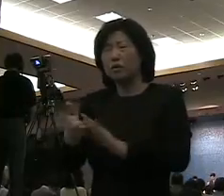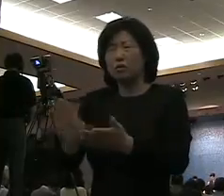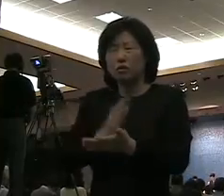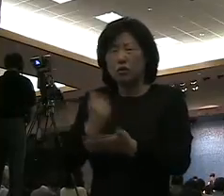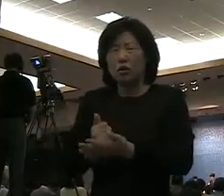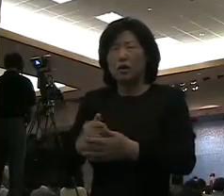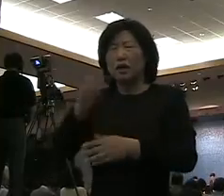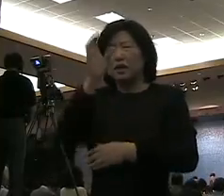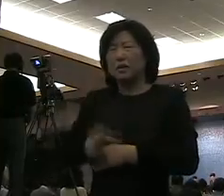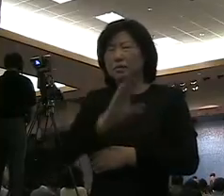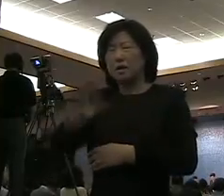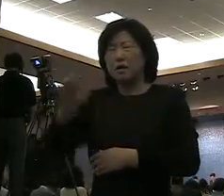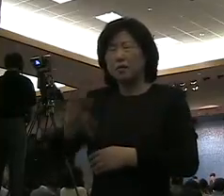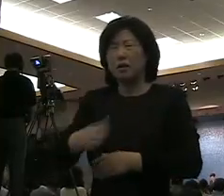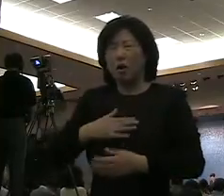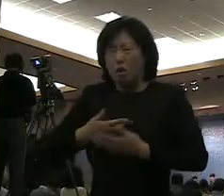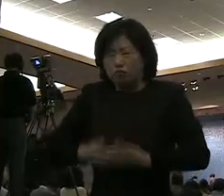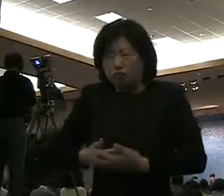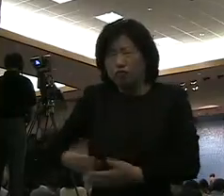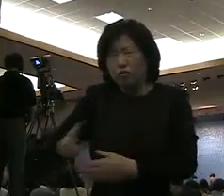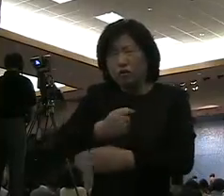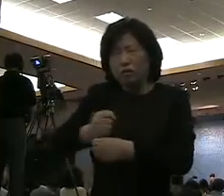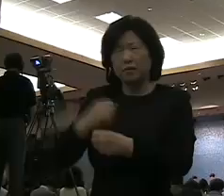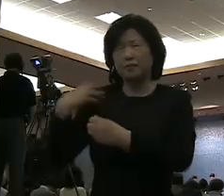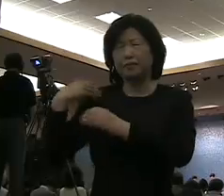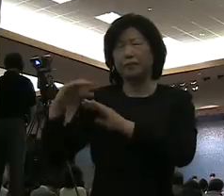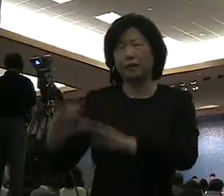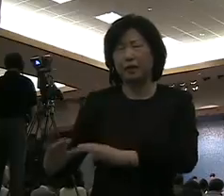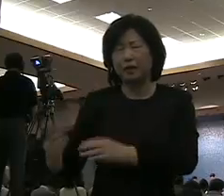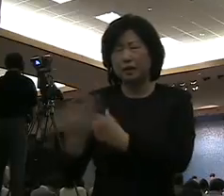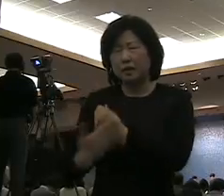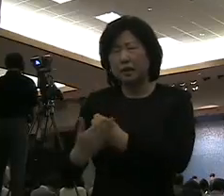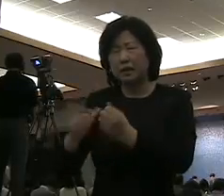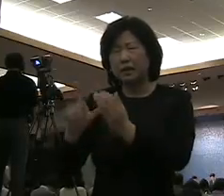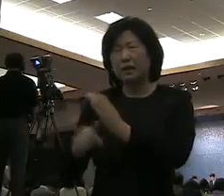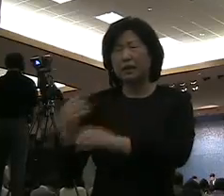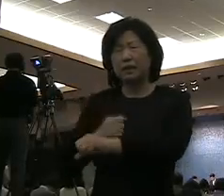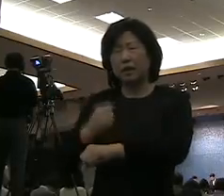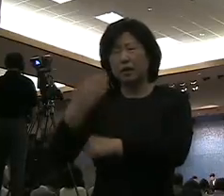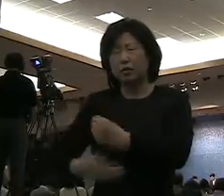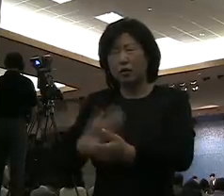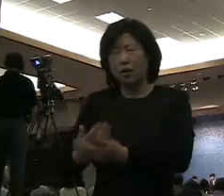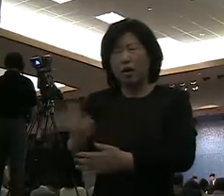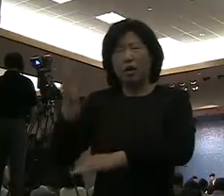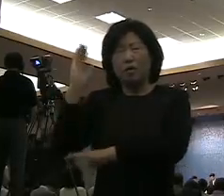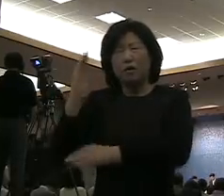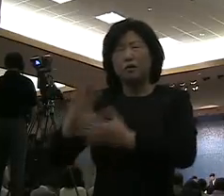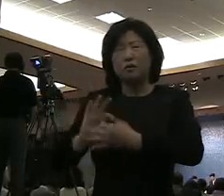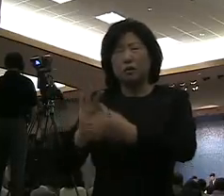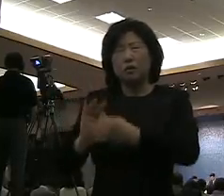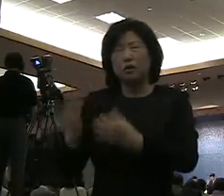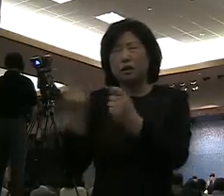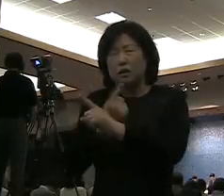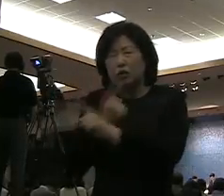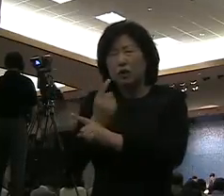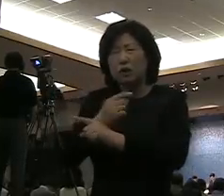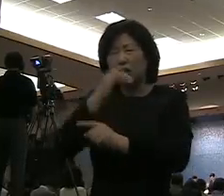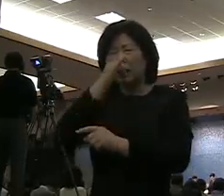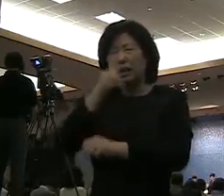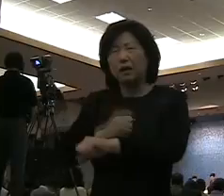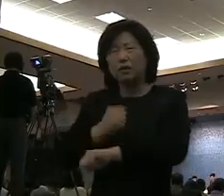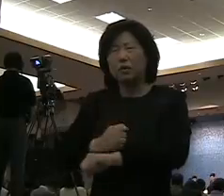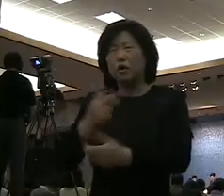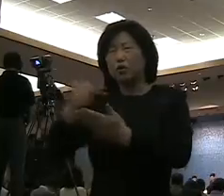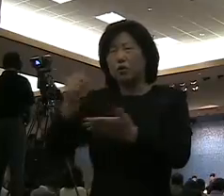앞에 나의 무거운 짐을 내려놓는 은혜의 역사가 있게 하옵소서. 말씀을 통해 치유의 역사가 있게 하옵소서. 주 예수